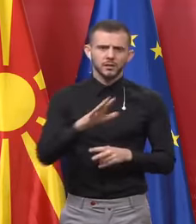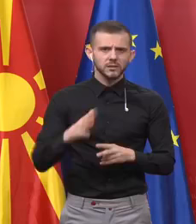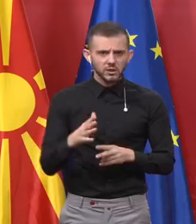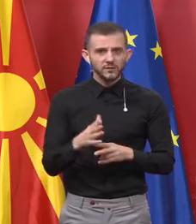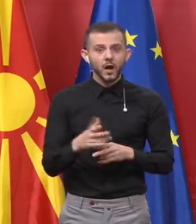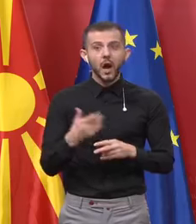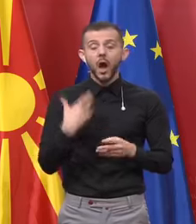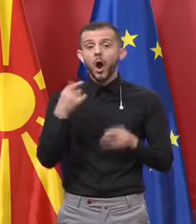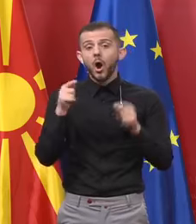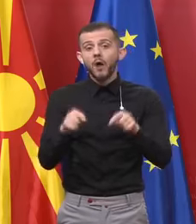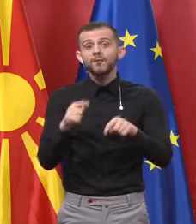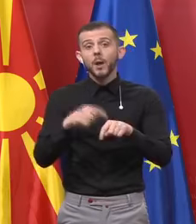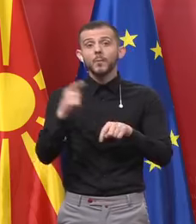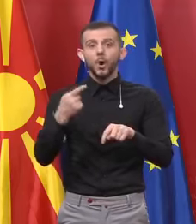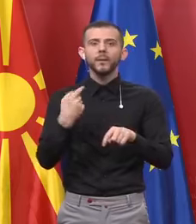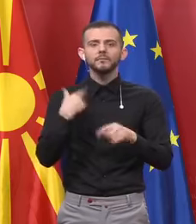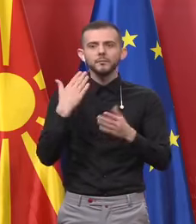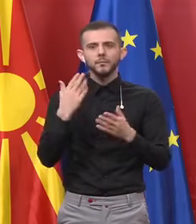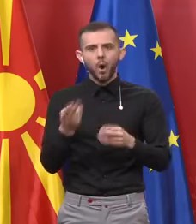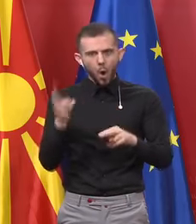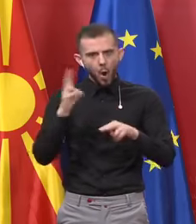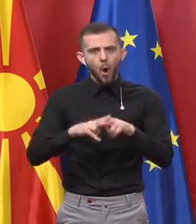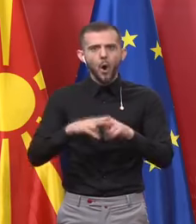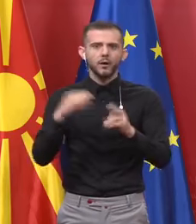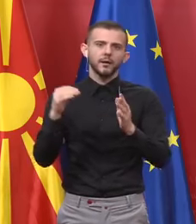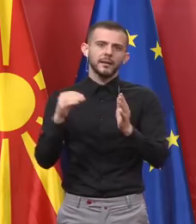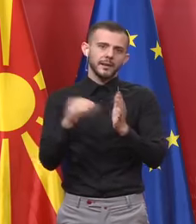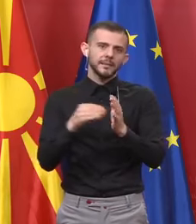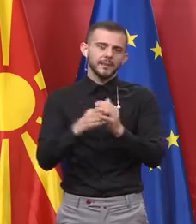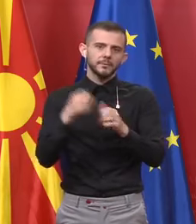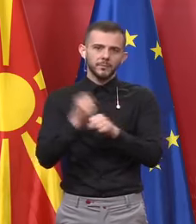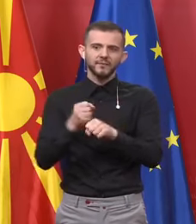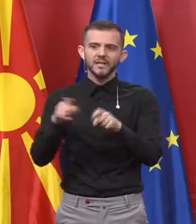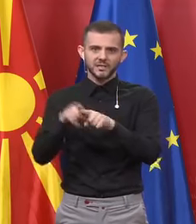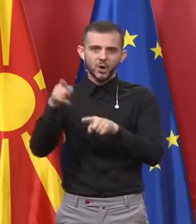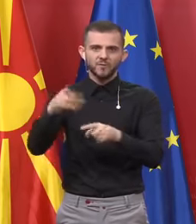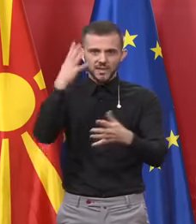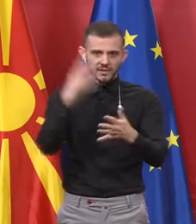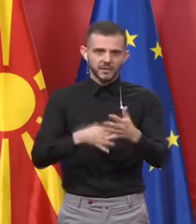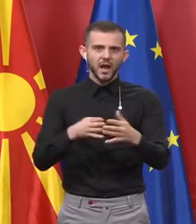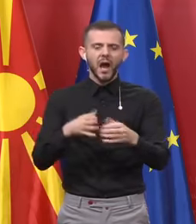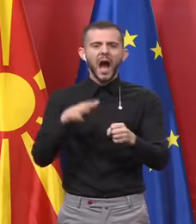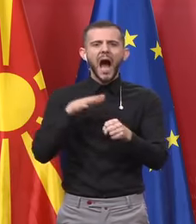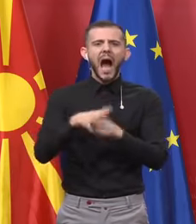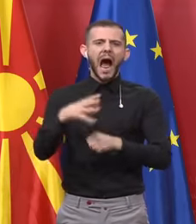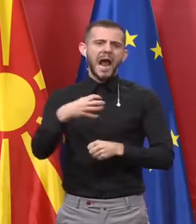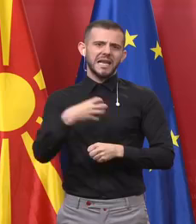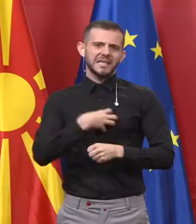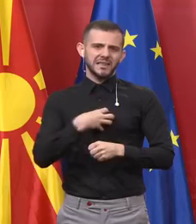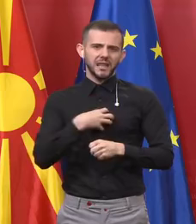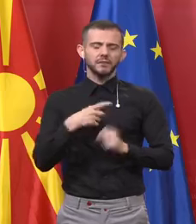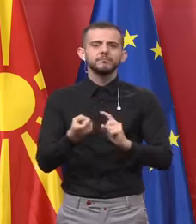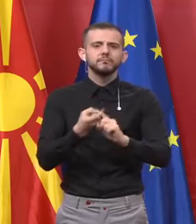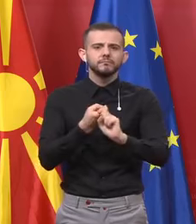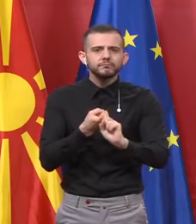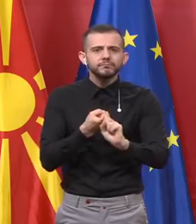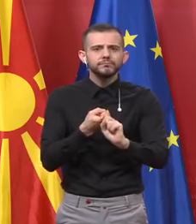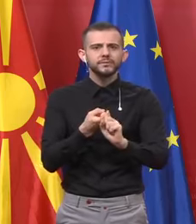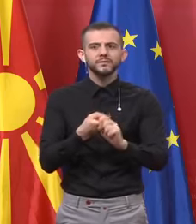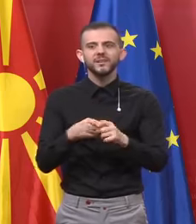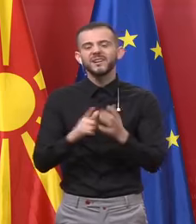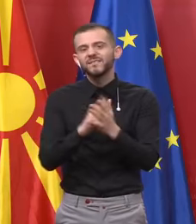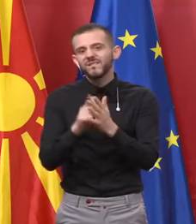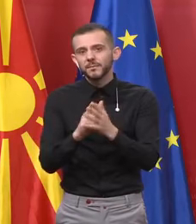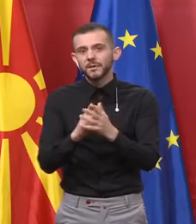во оној момент кога ќе одлучиме дека треба да се прави таков скрининг од антитела согласно времето на